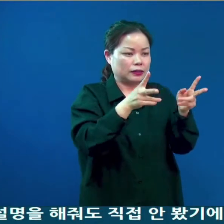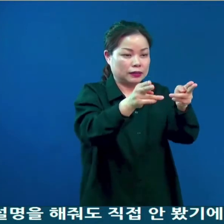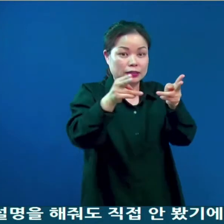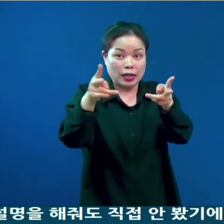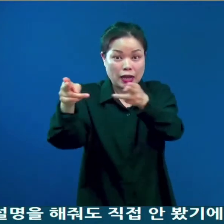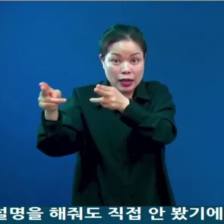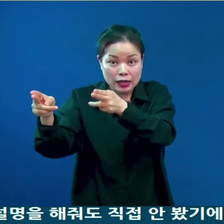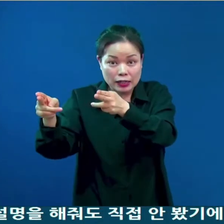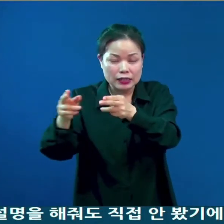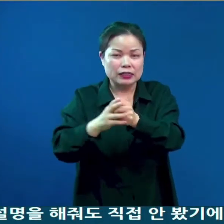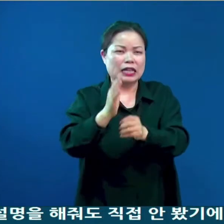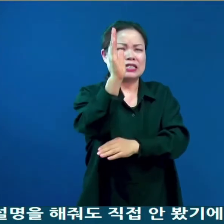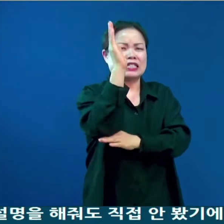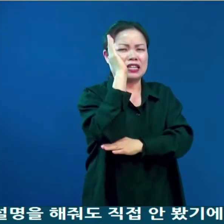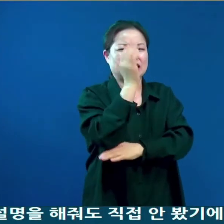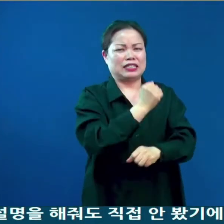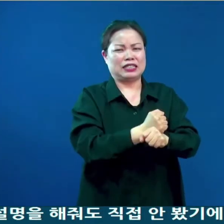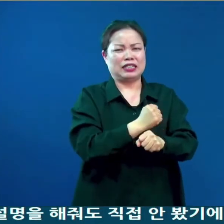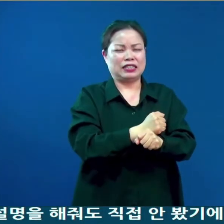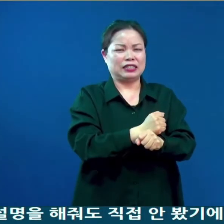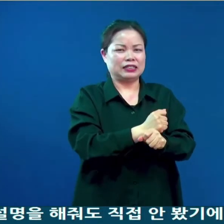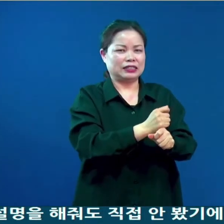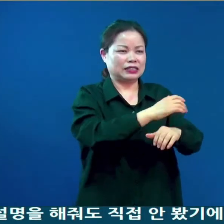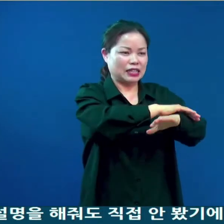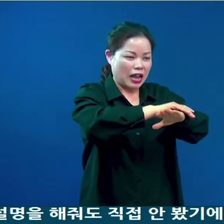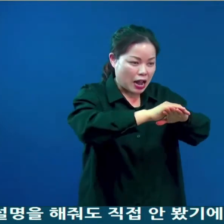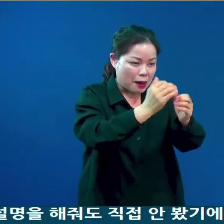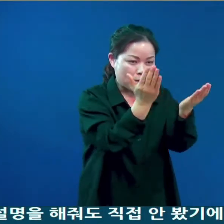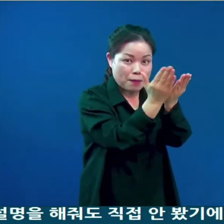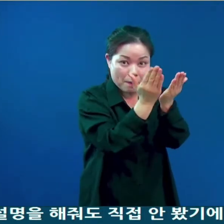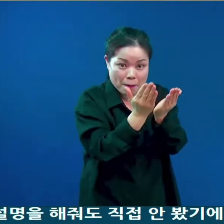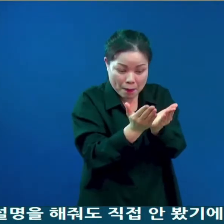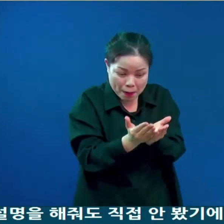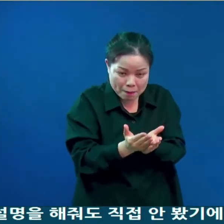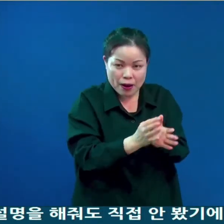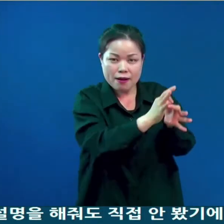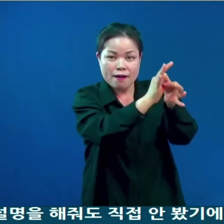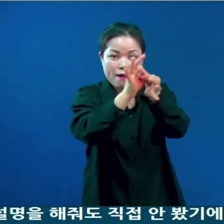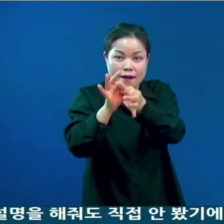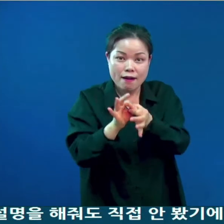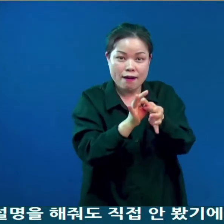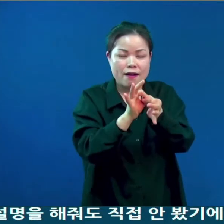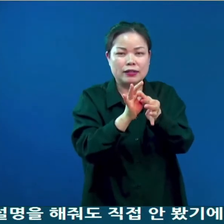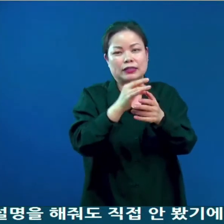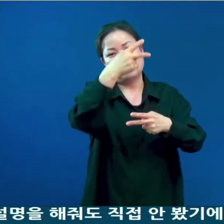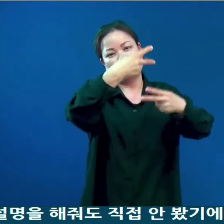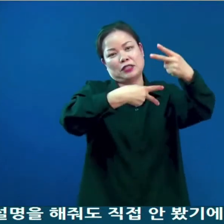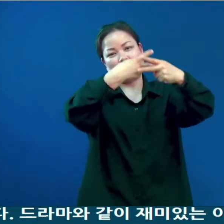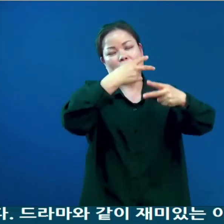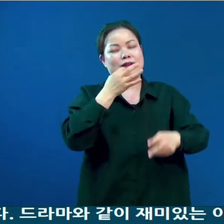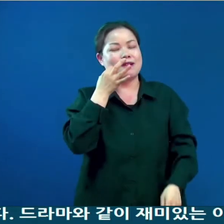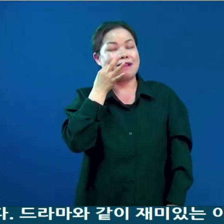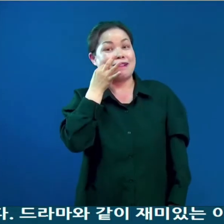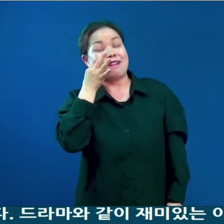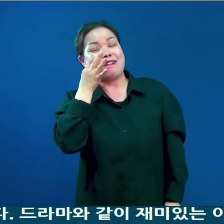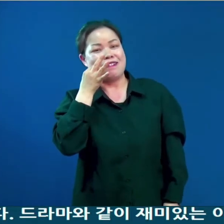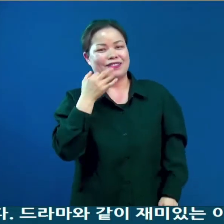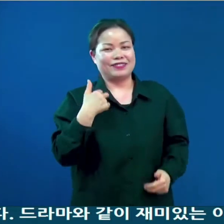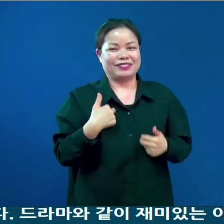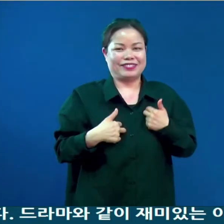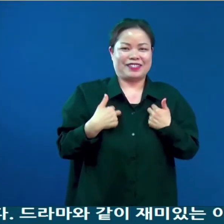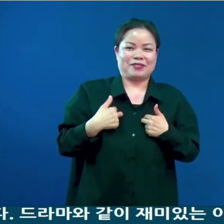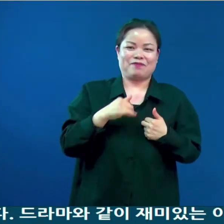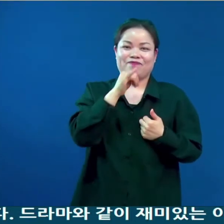그 에피소드가 아주 잘 짜임새 있게 연결된다는 거죠. 그런 드라마는 인기도 있고